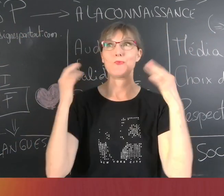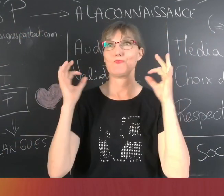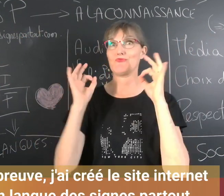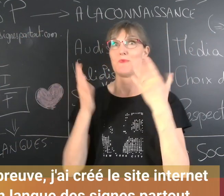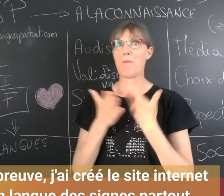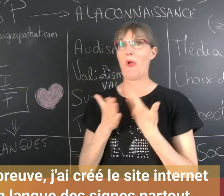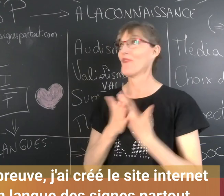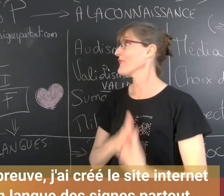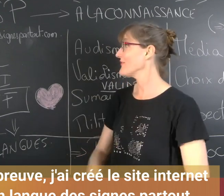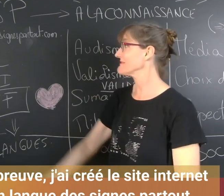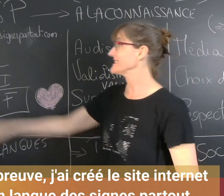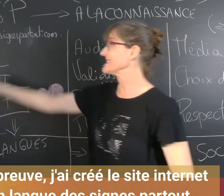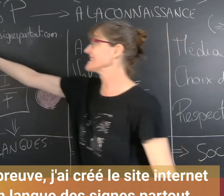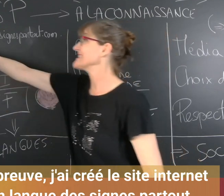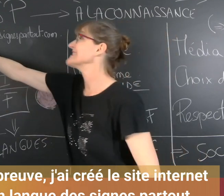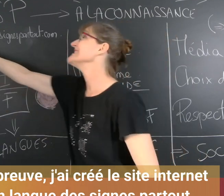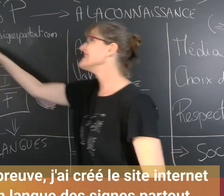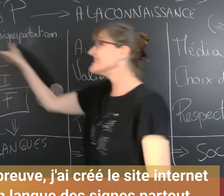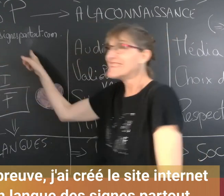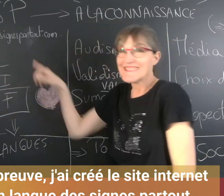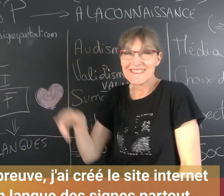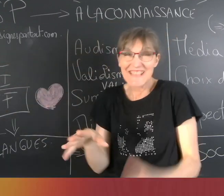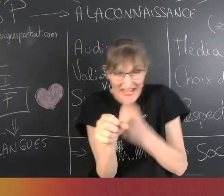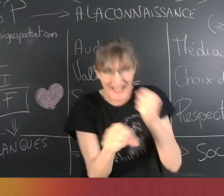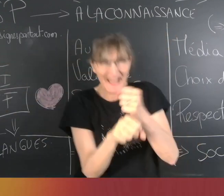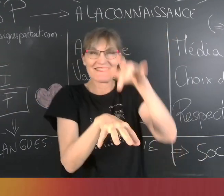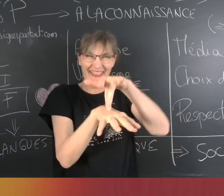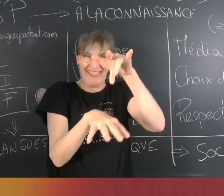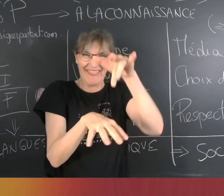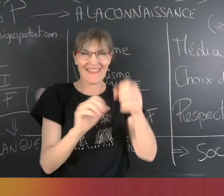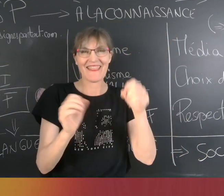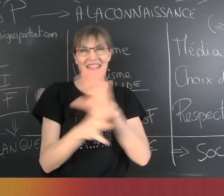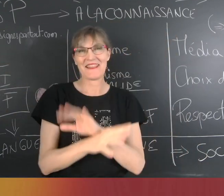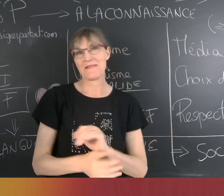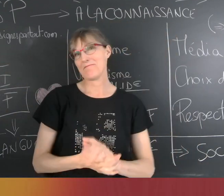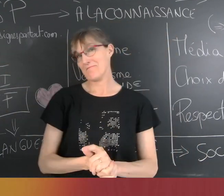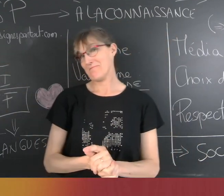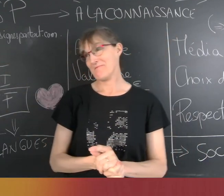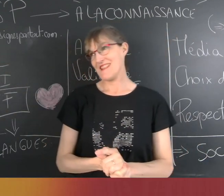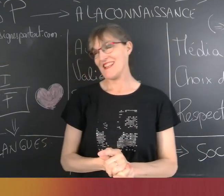partout. Et la preuve, j'ai créé le site internet, la langue des signes partout. Voilà.